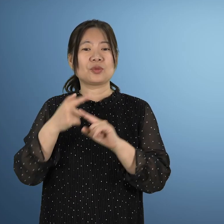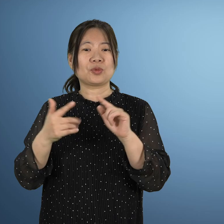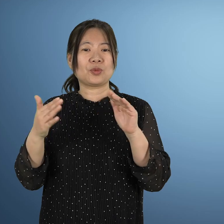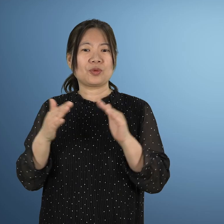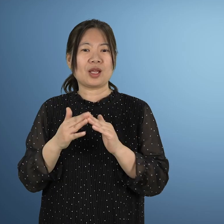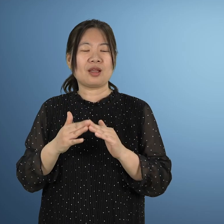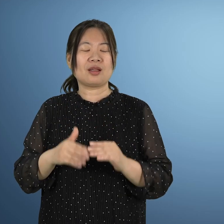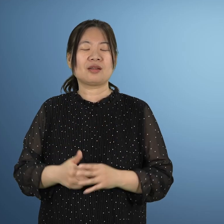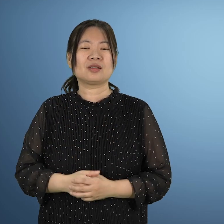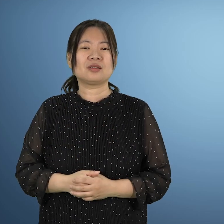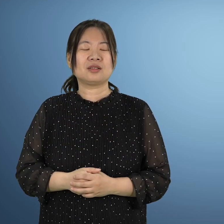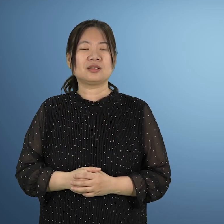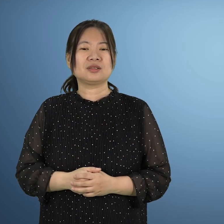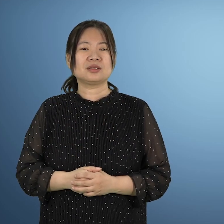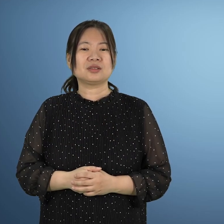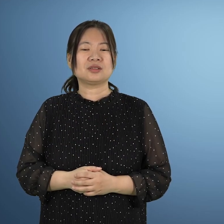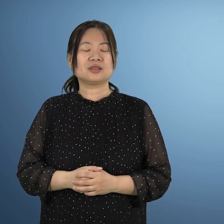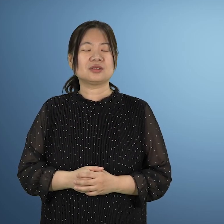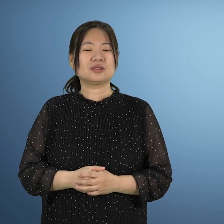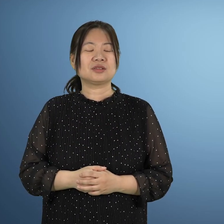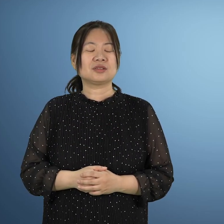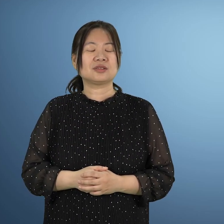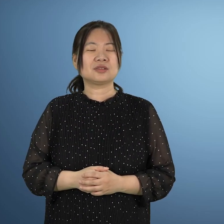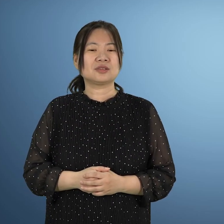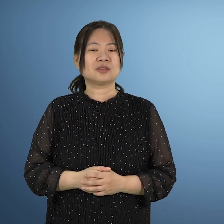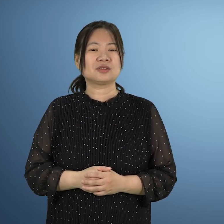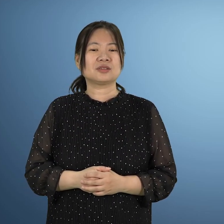교회들이 또 간헐적으로